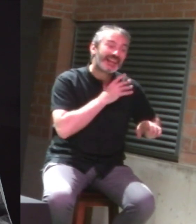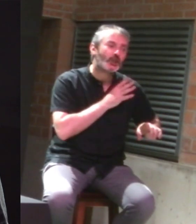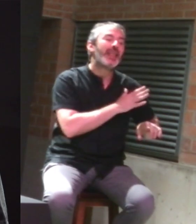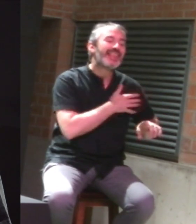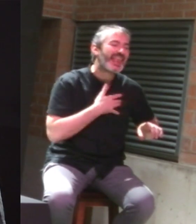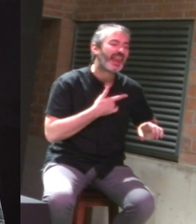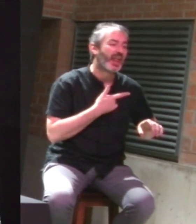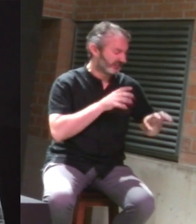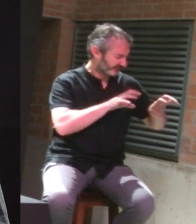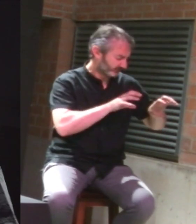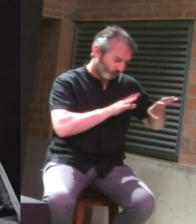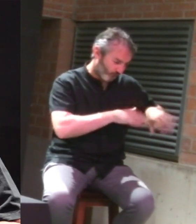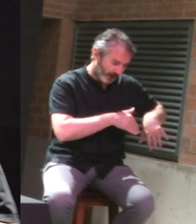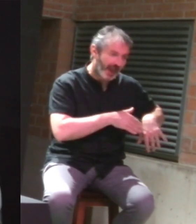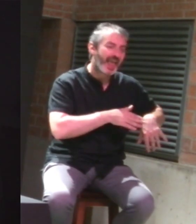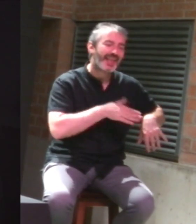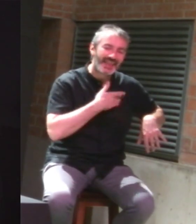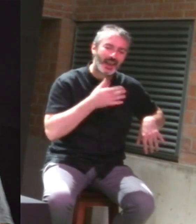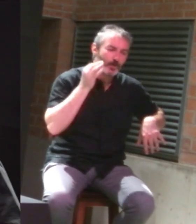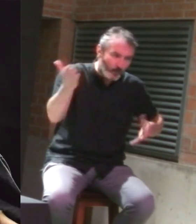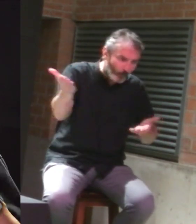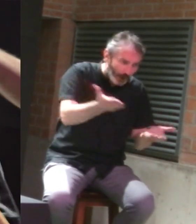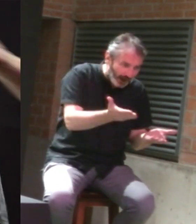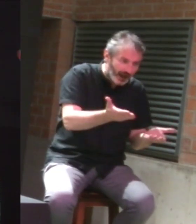y que no fueran por esa vía tan